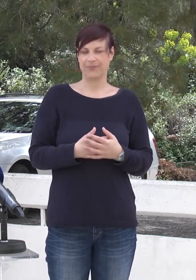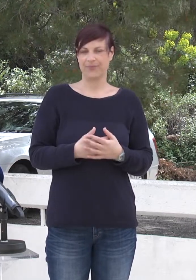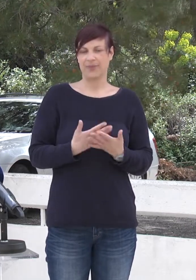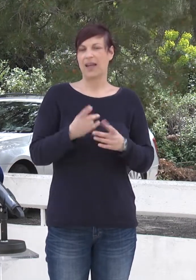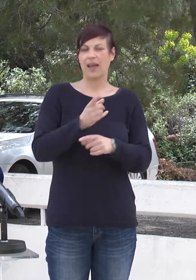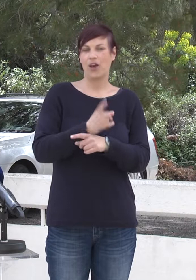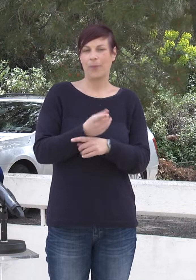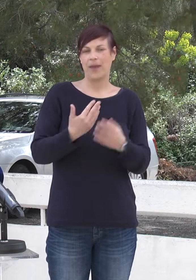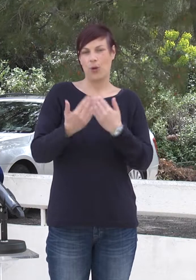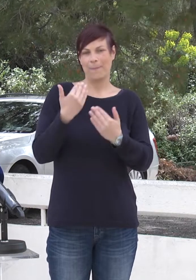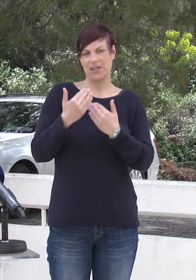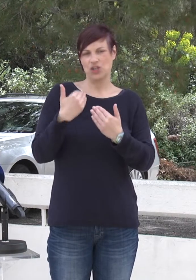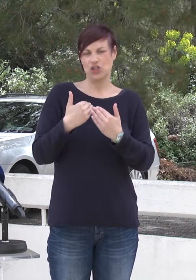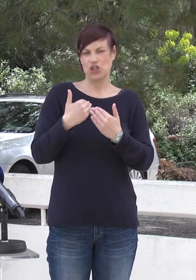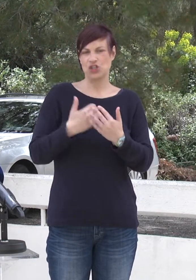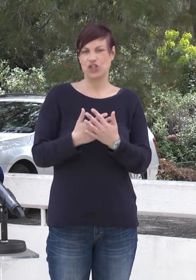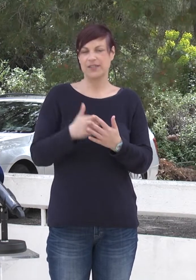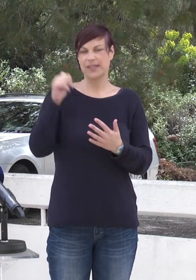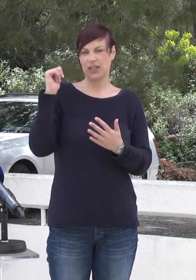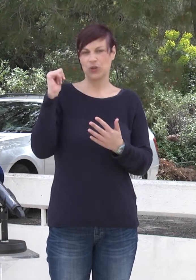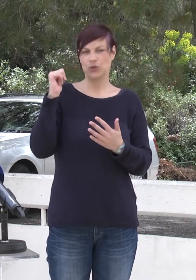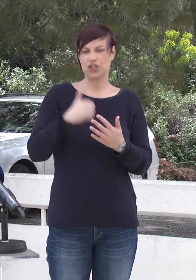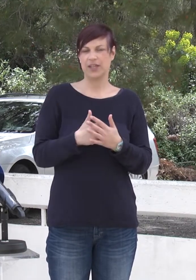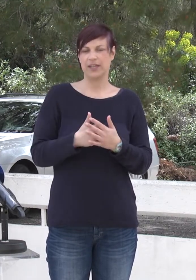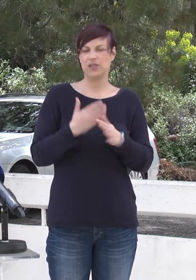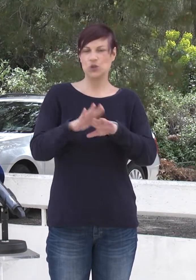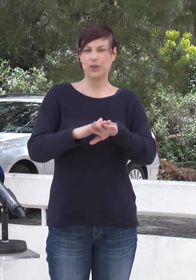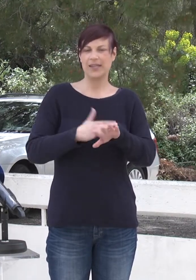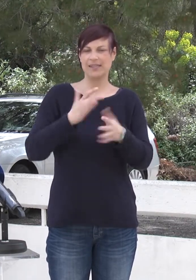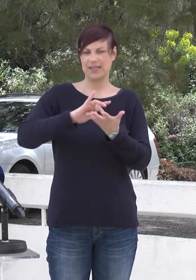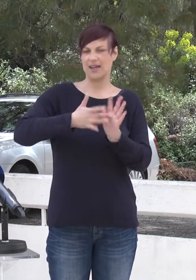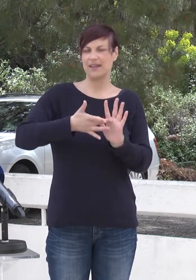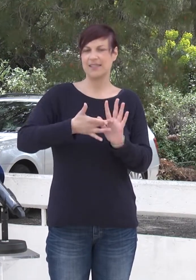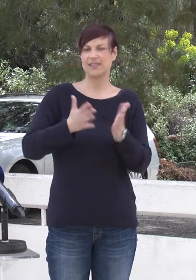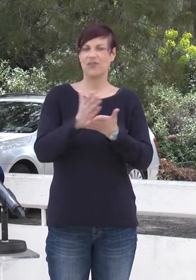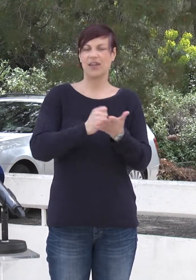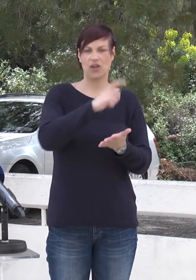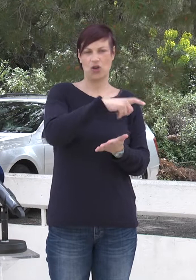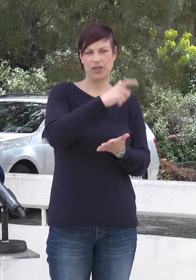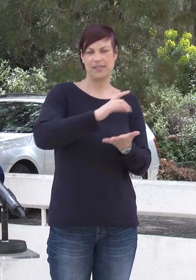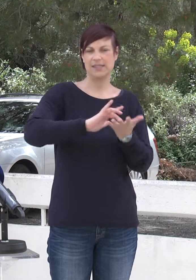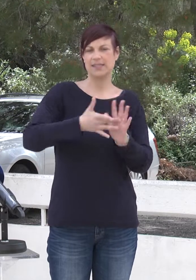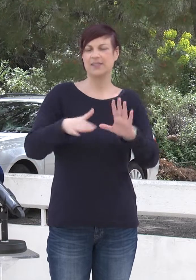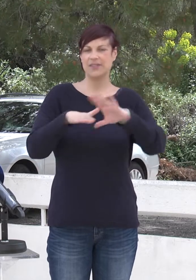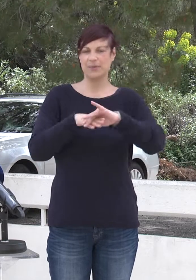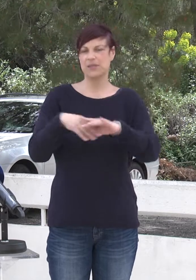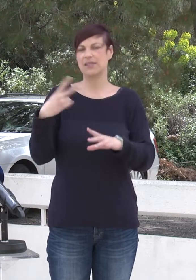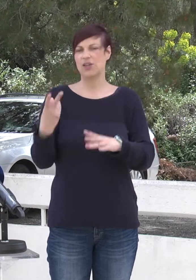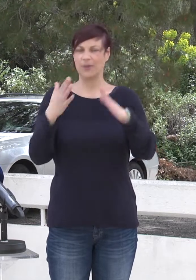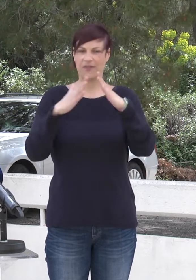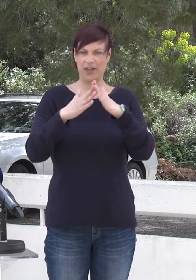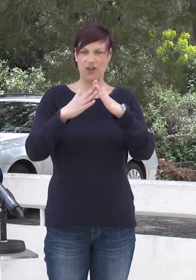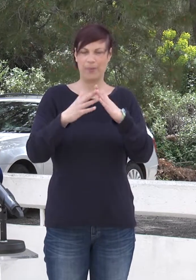Kao mjeru predostrožnosti, juče su testirani svi korisnici i svi zaposlenici oba dva ta